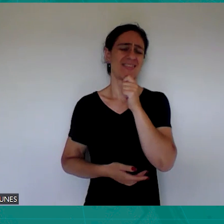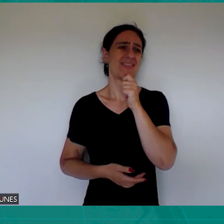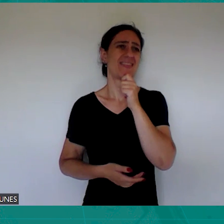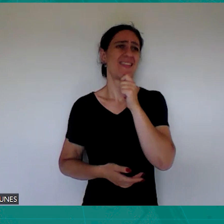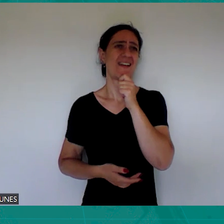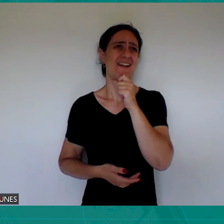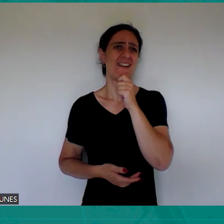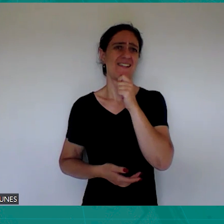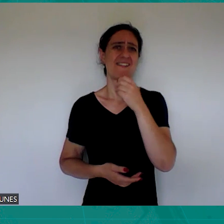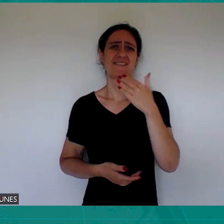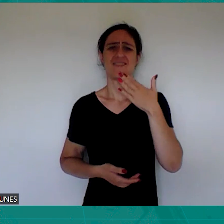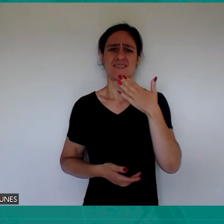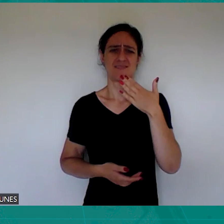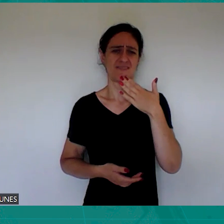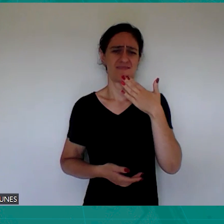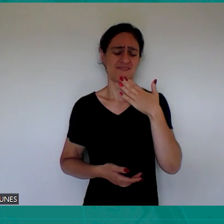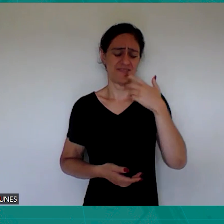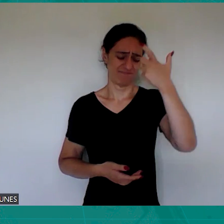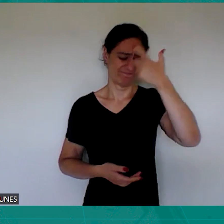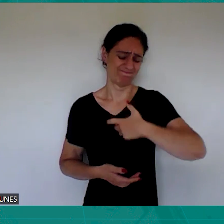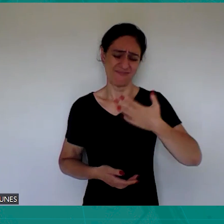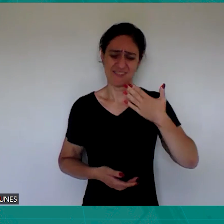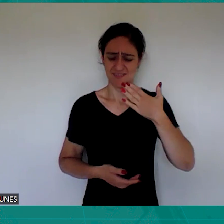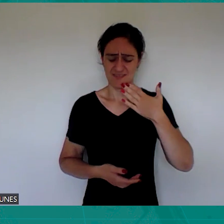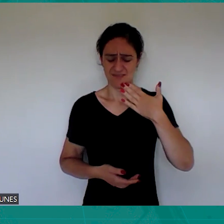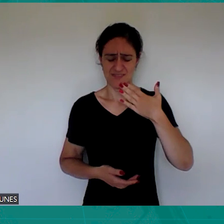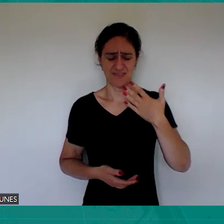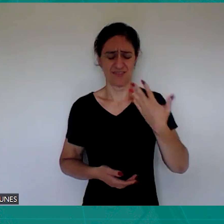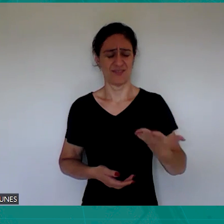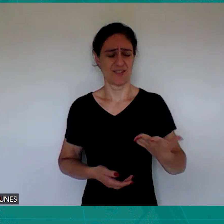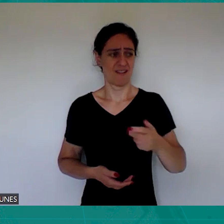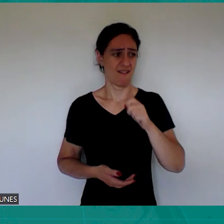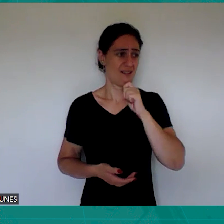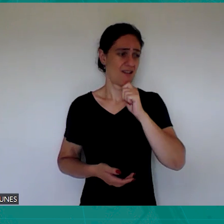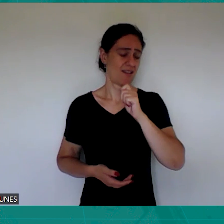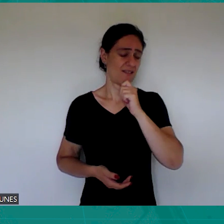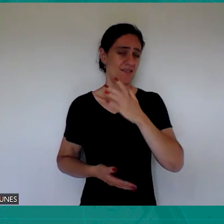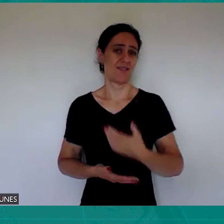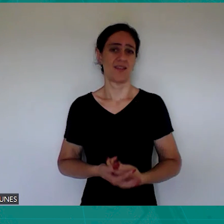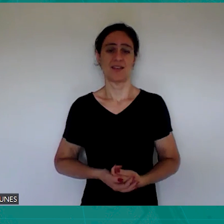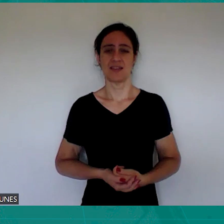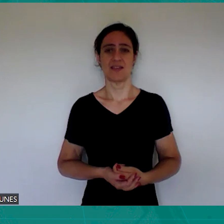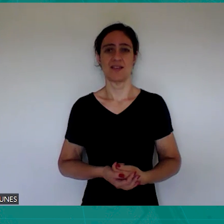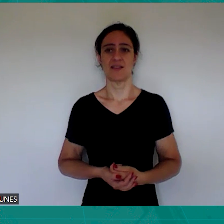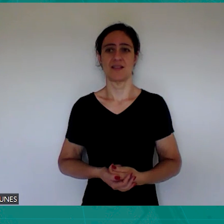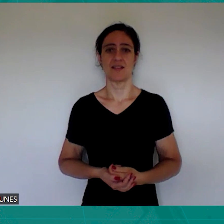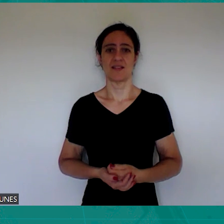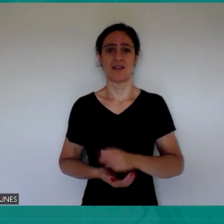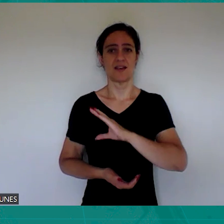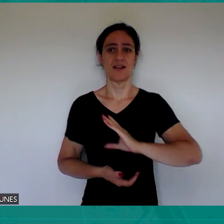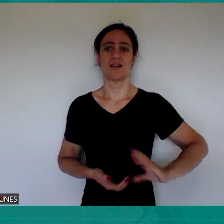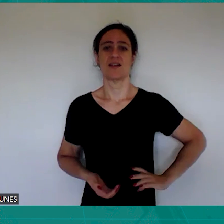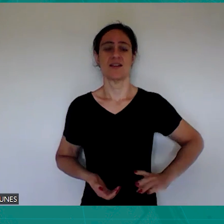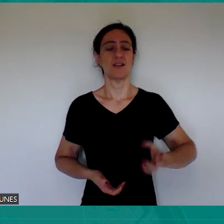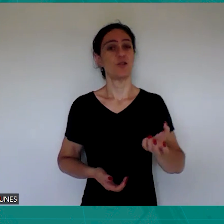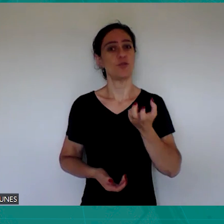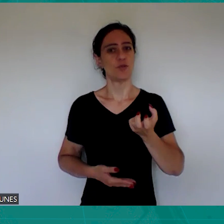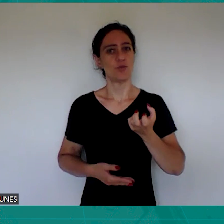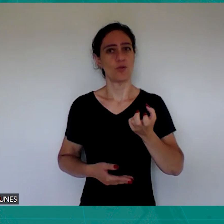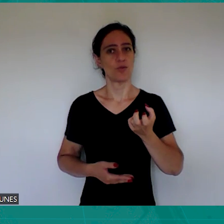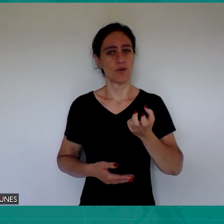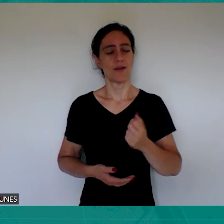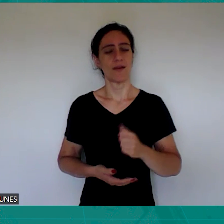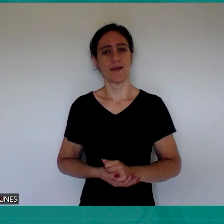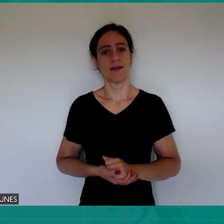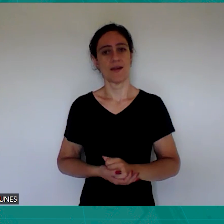inconsistentes, ainda temos muita vaidade. O Senhor Cristo quer nos encher com a própria verdade